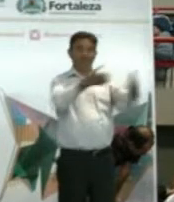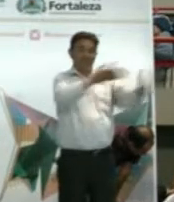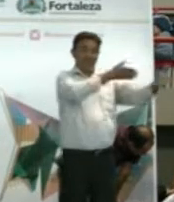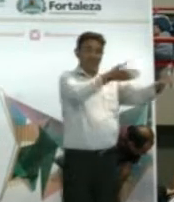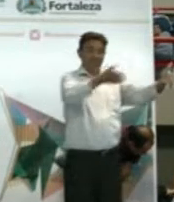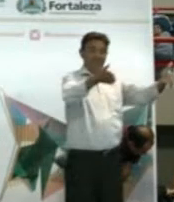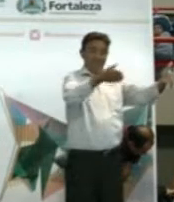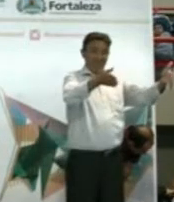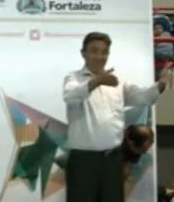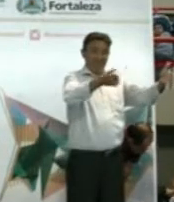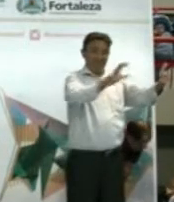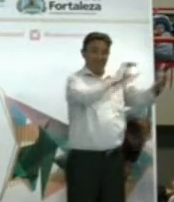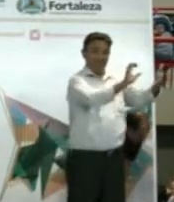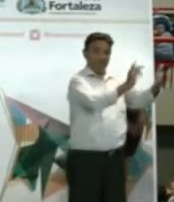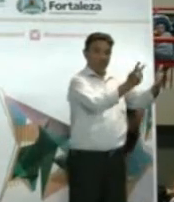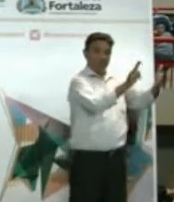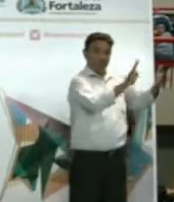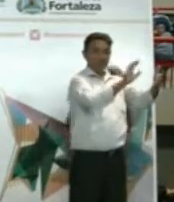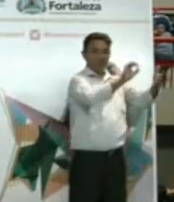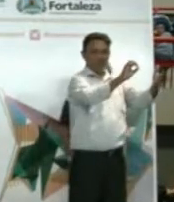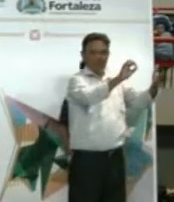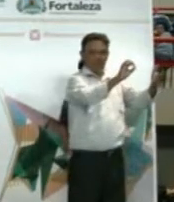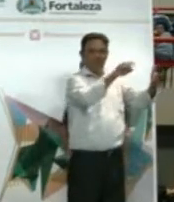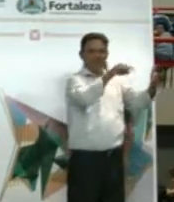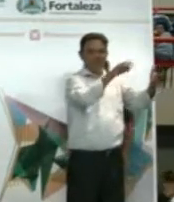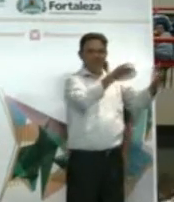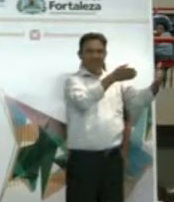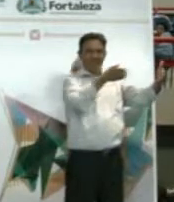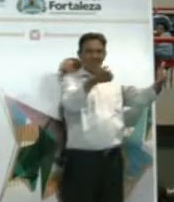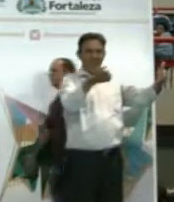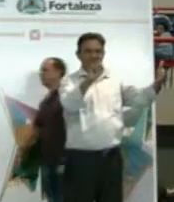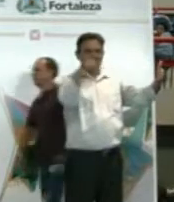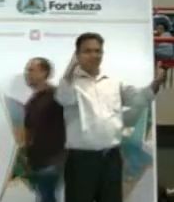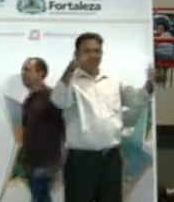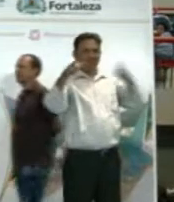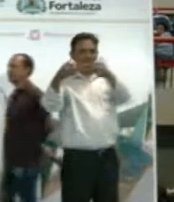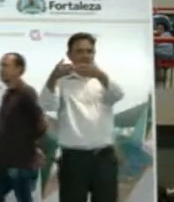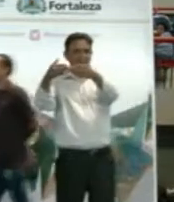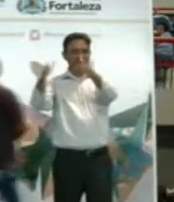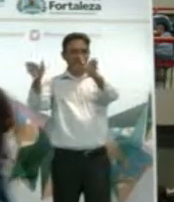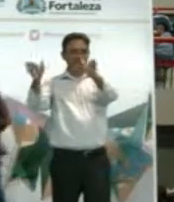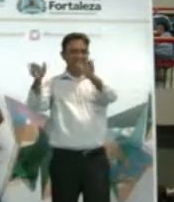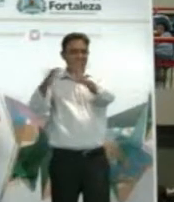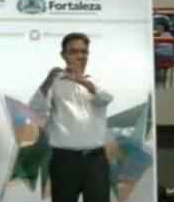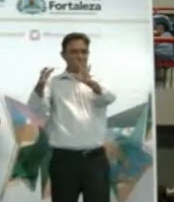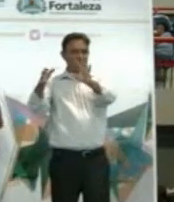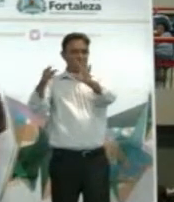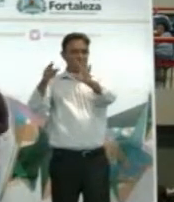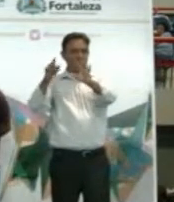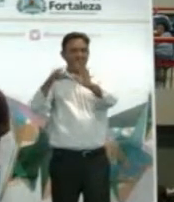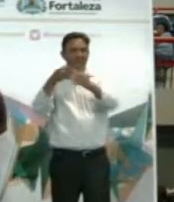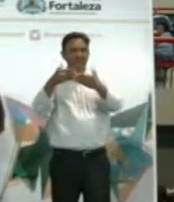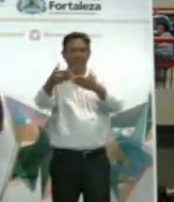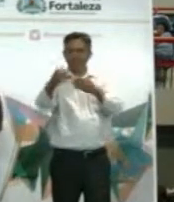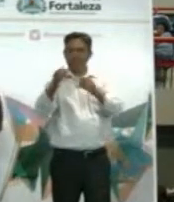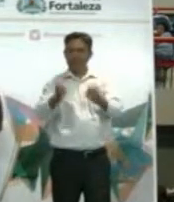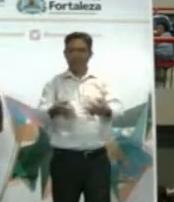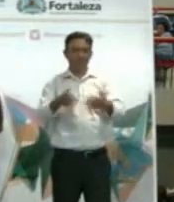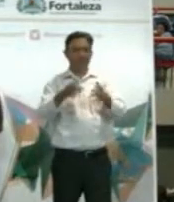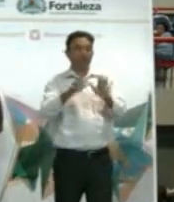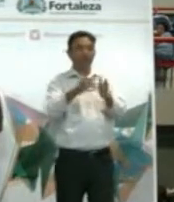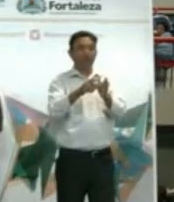fase aí... É os anos de junho. E aí, depois vem a abertura. Eu já tinha começado a falar para vocês.